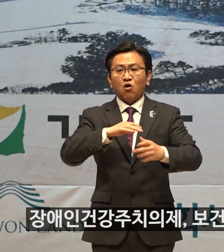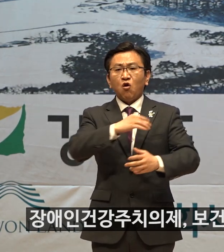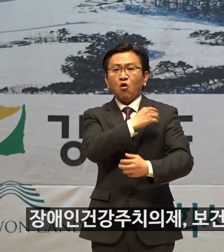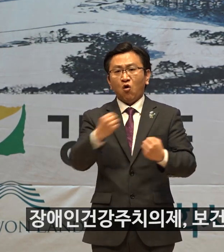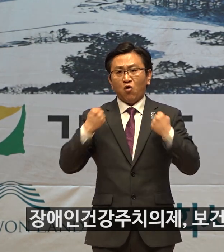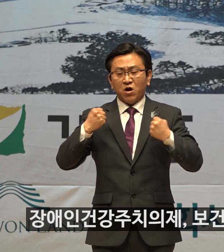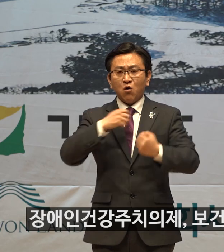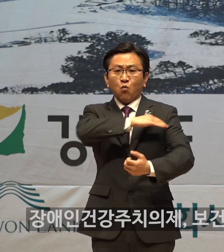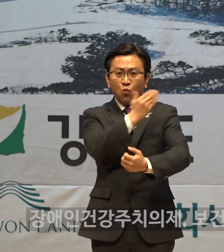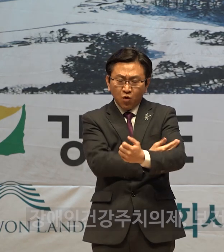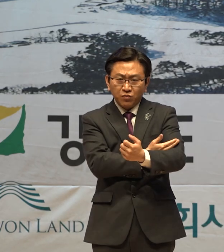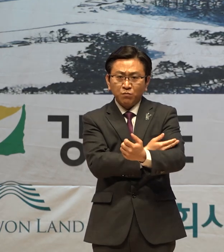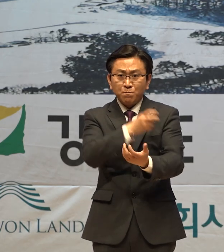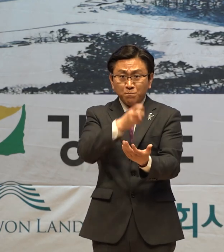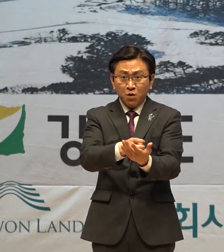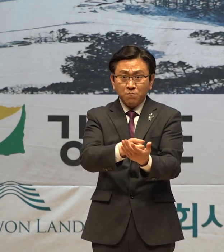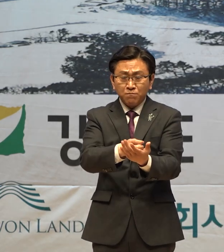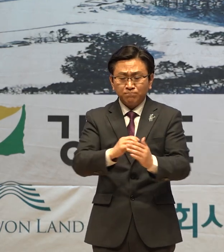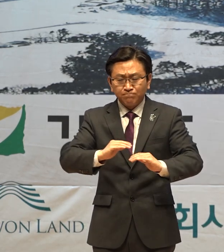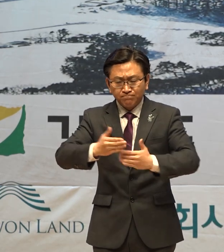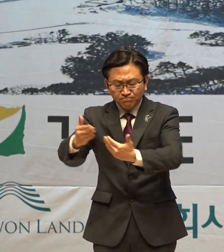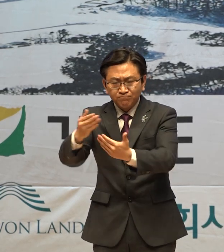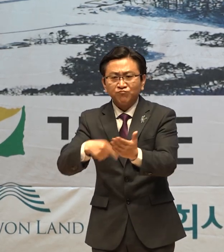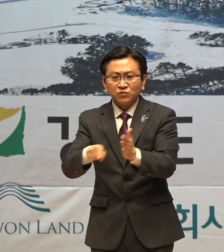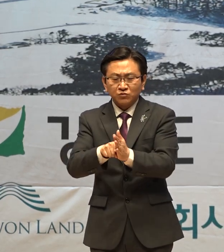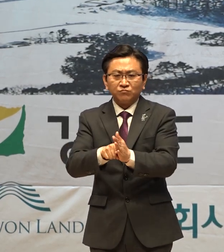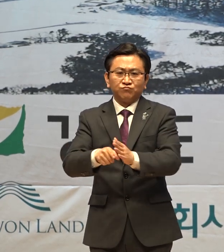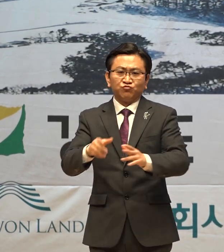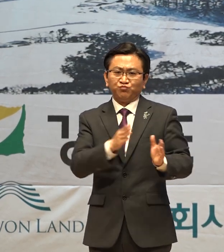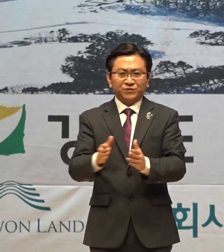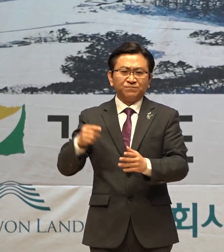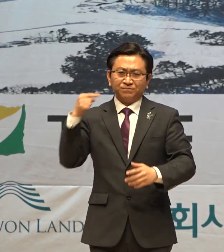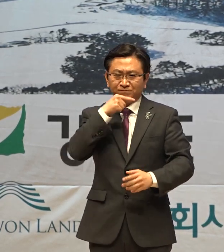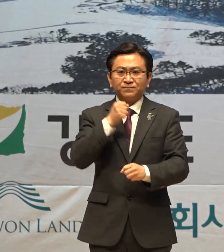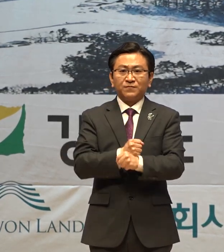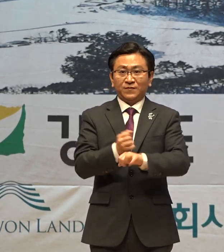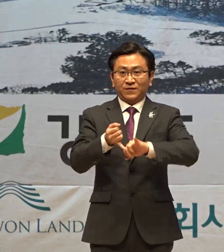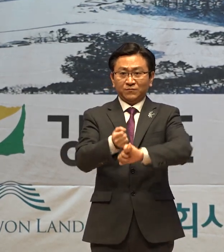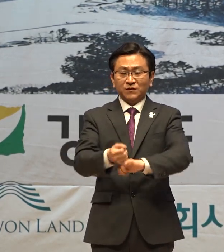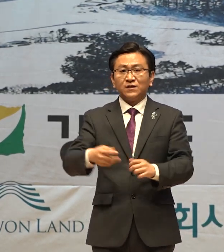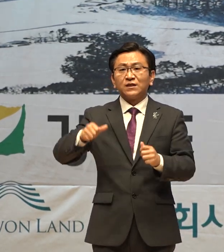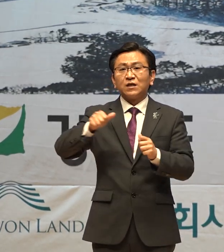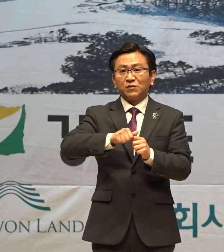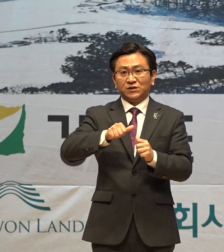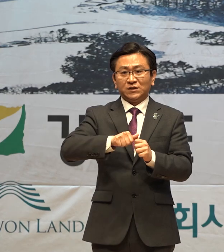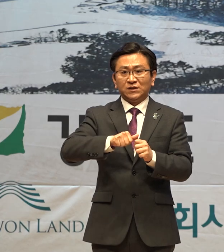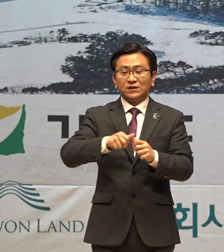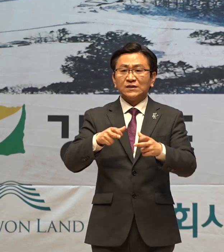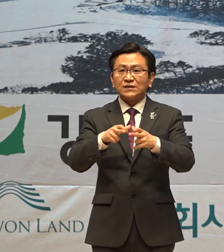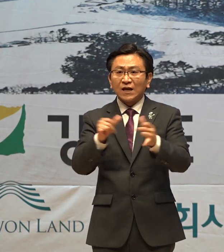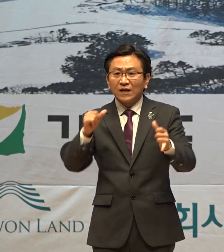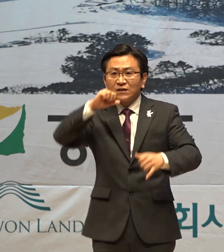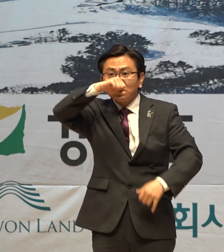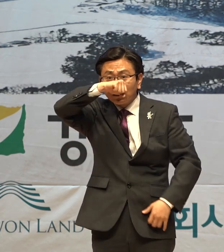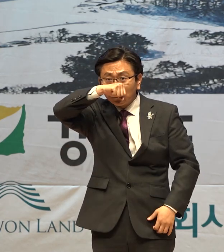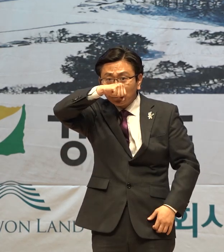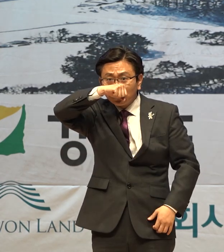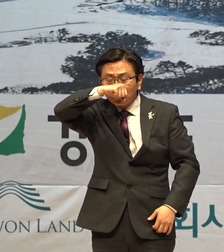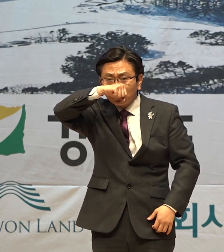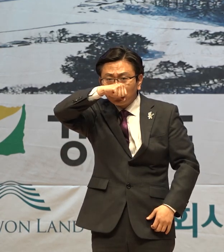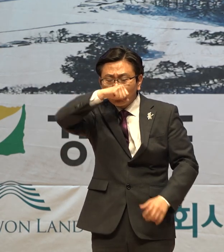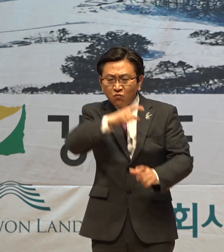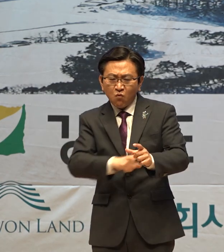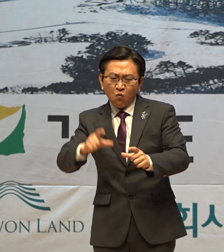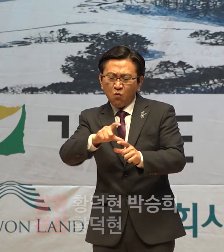건강권법의 차질 없는 시행에 만전을 기하겠습니다. 다섯째, 장애 예산을